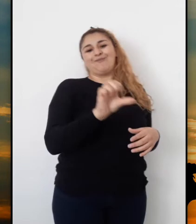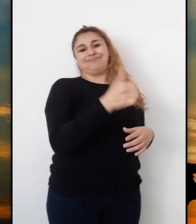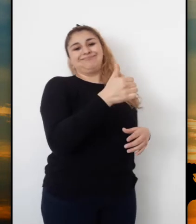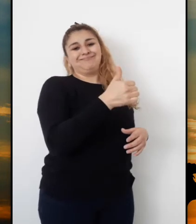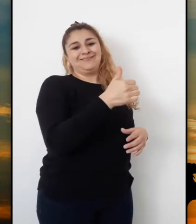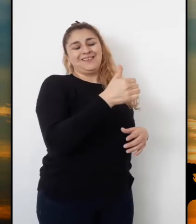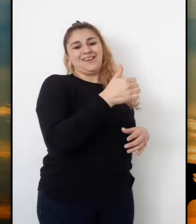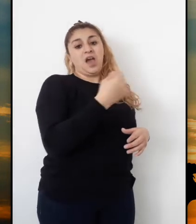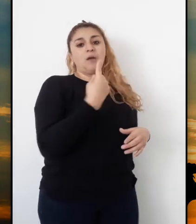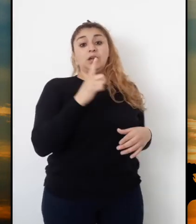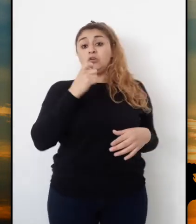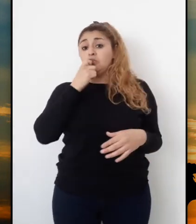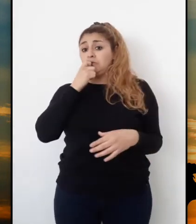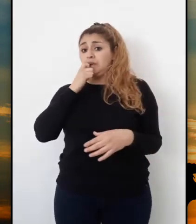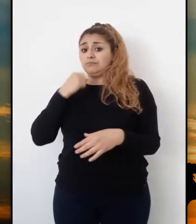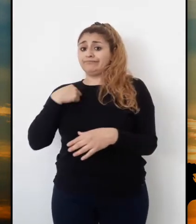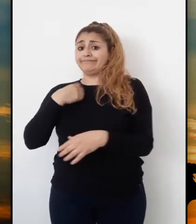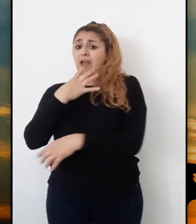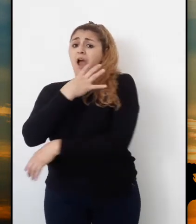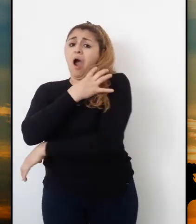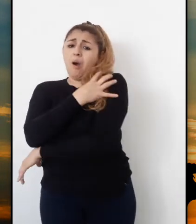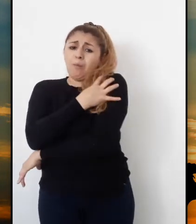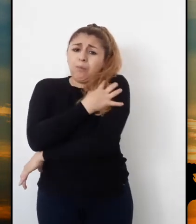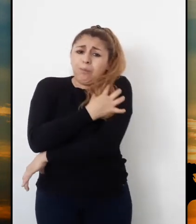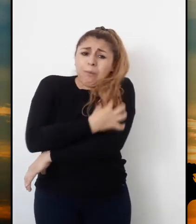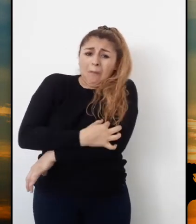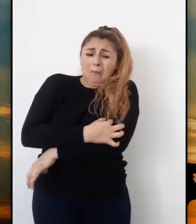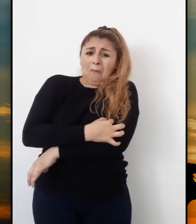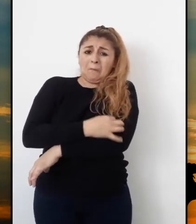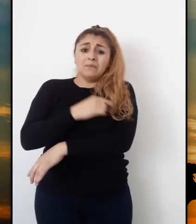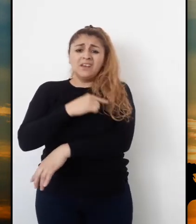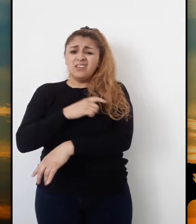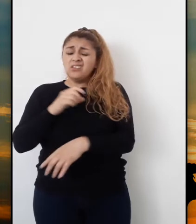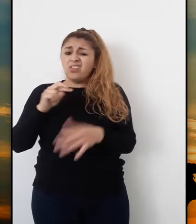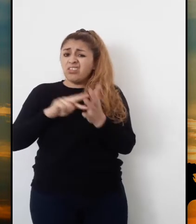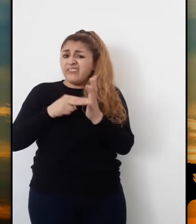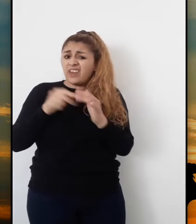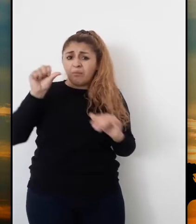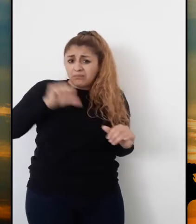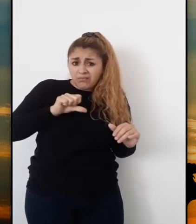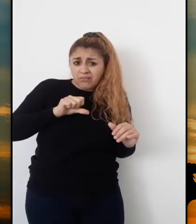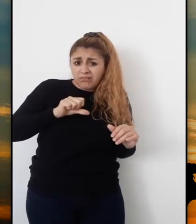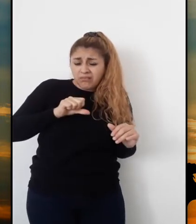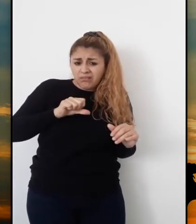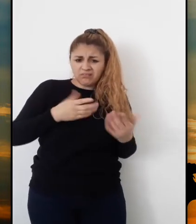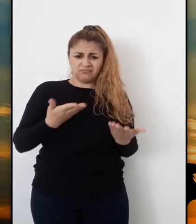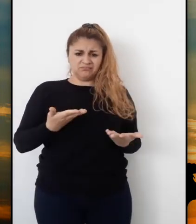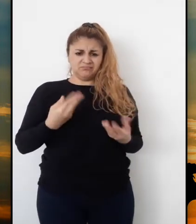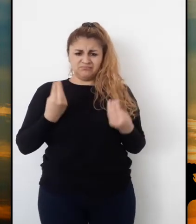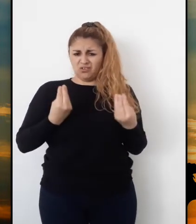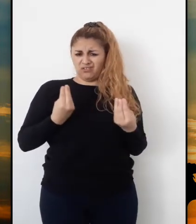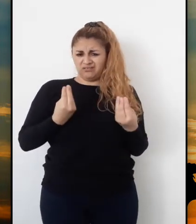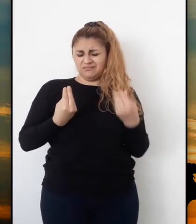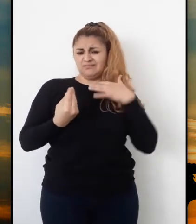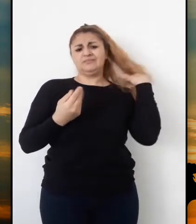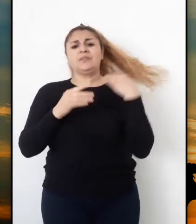está mal. C'est cela notre compréhension de la richesse et de la pauvreté. Esa es nuestra comprensión de la